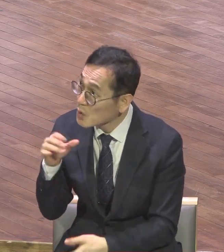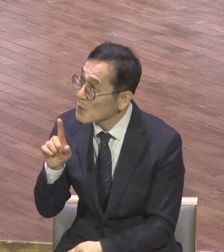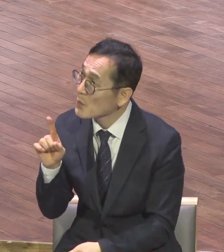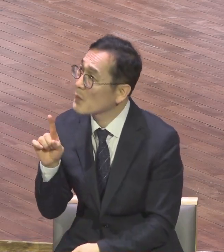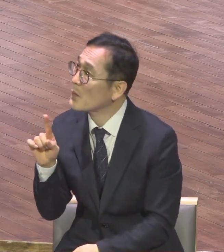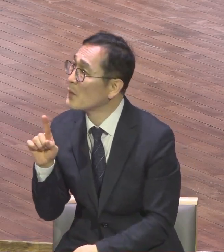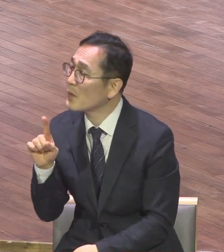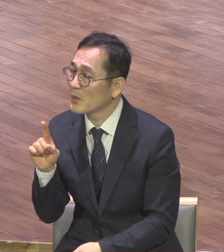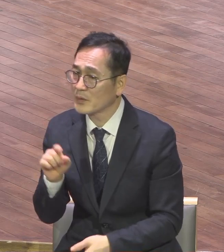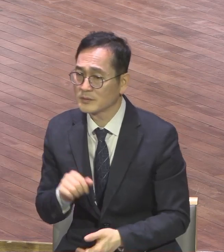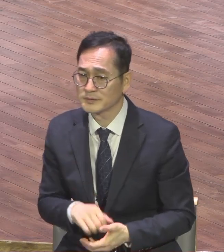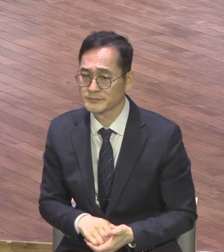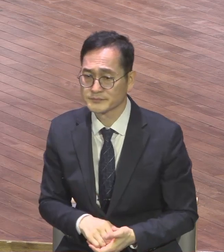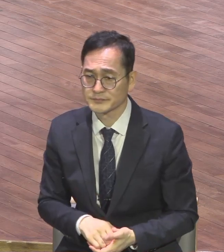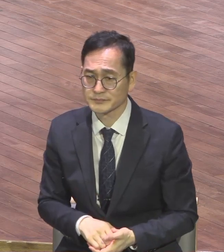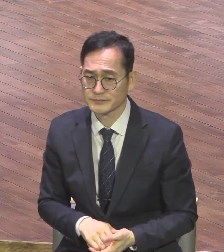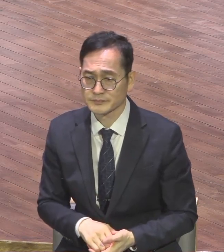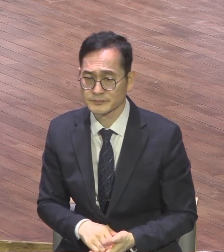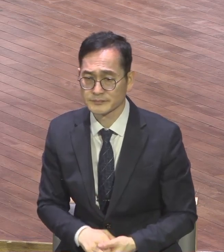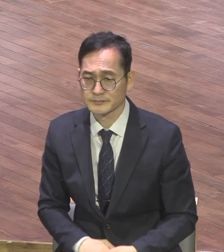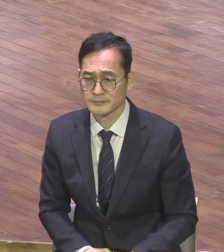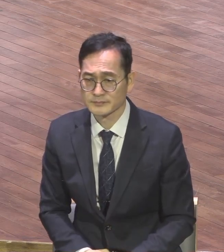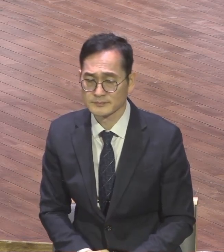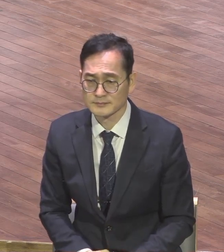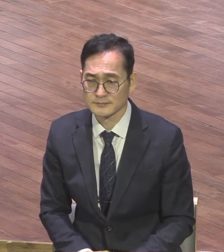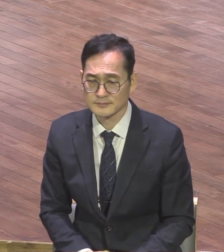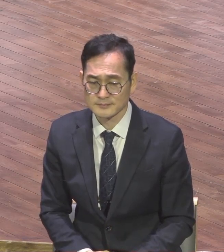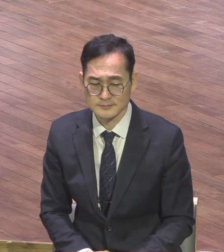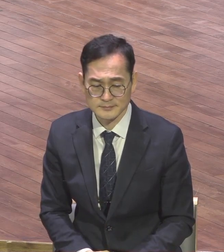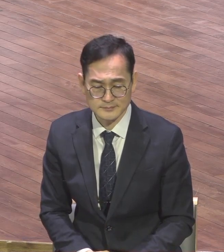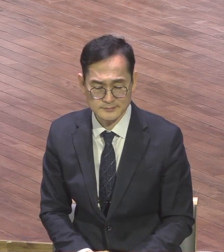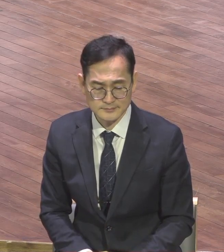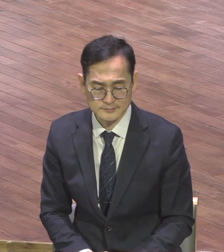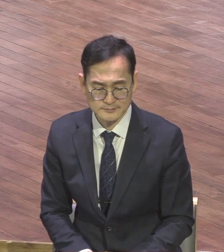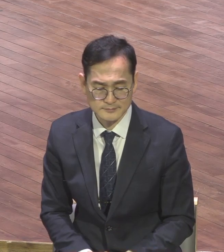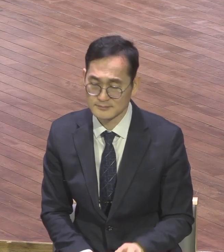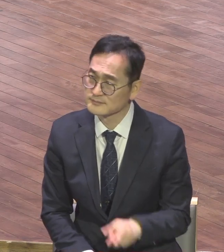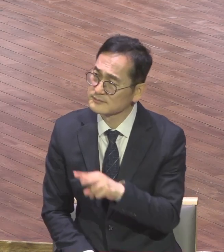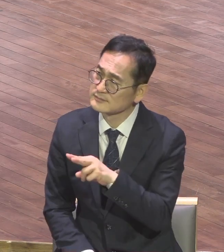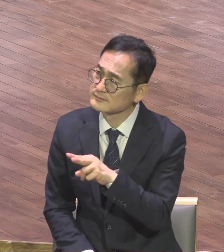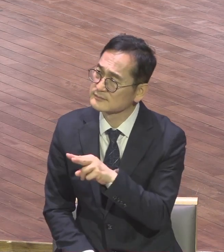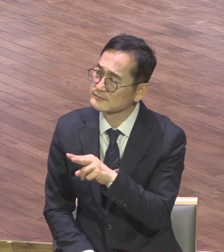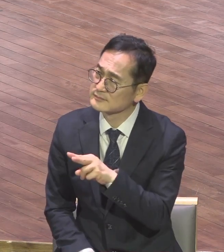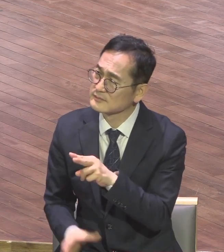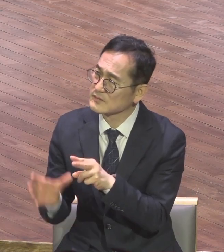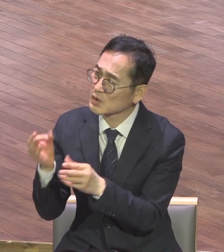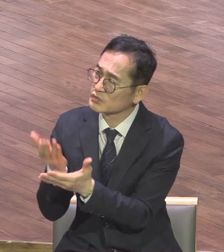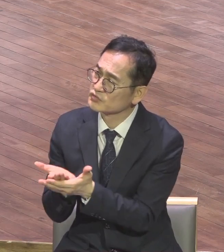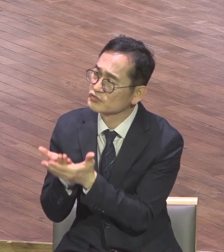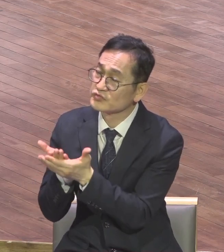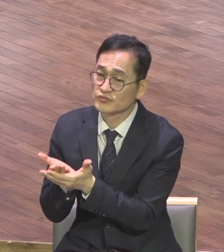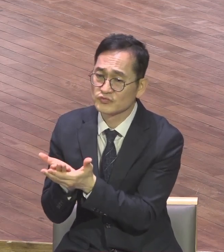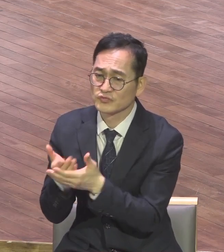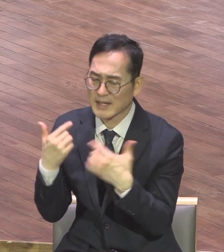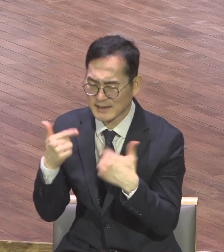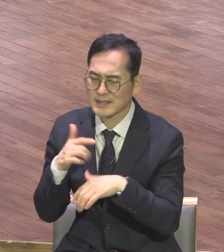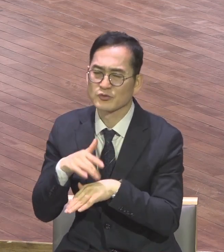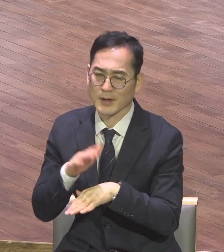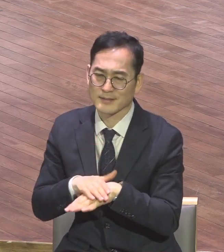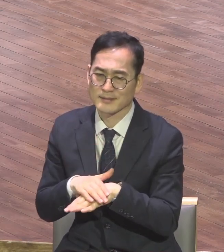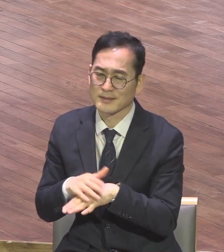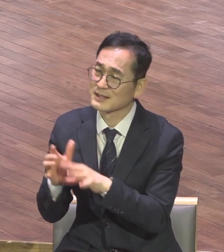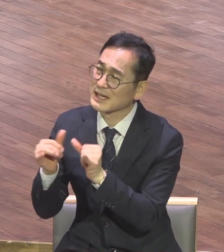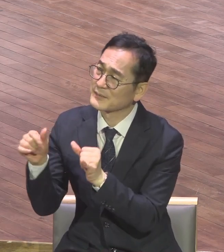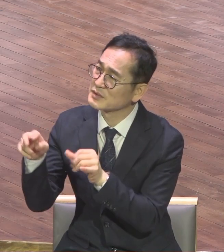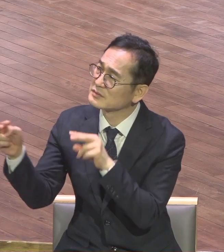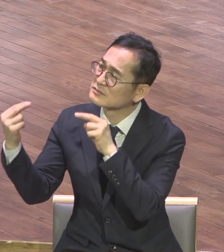바라보거늘 본문의 안진뱅이가 습관적 본능적으로 베드로와 요한을 바라보면서 구걸하는 모습을 볼 수 있습니다. 그러나